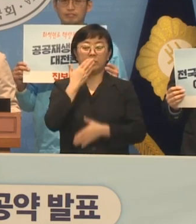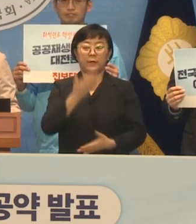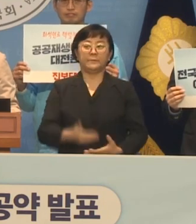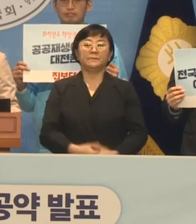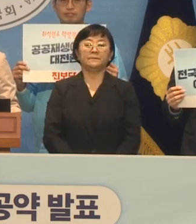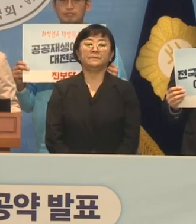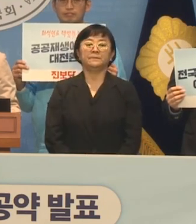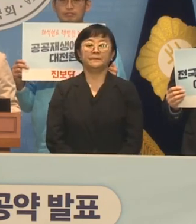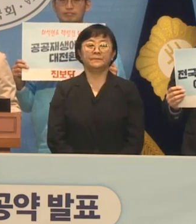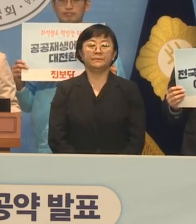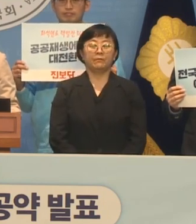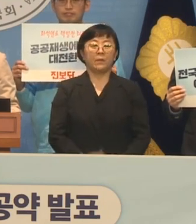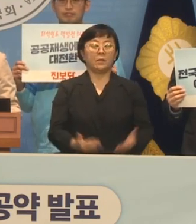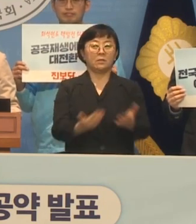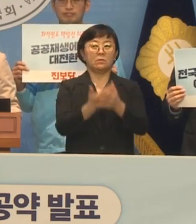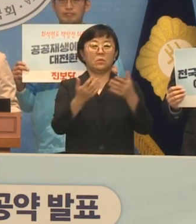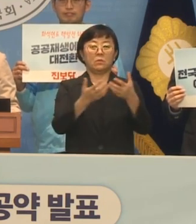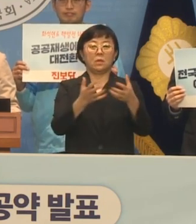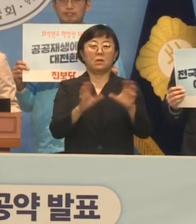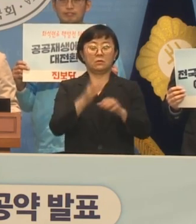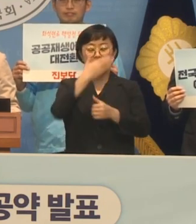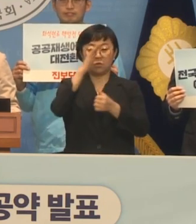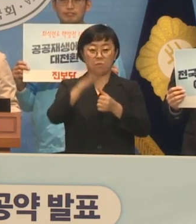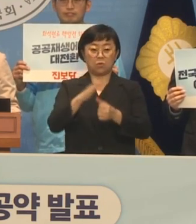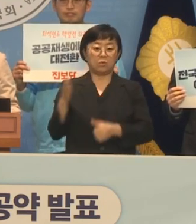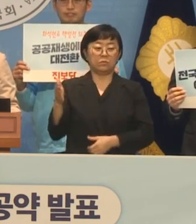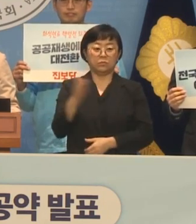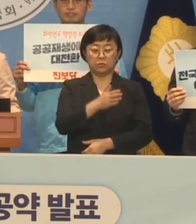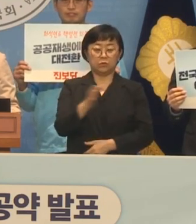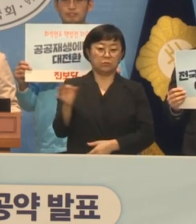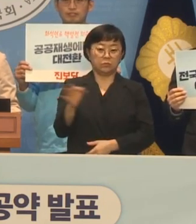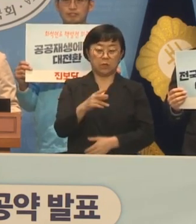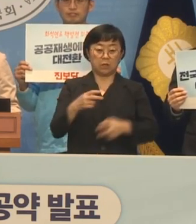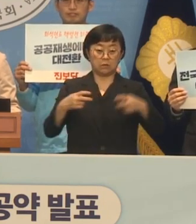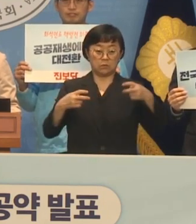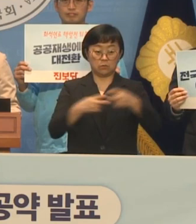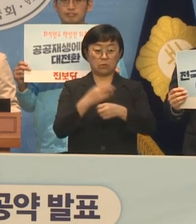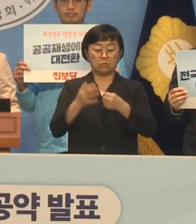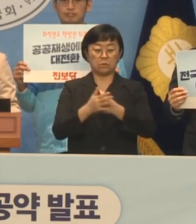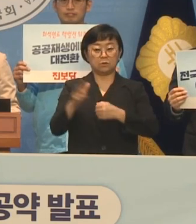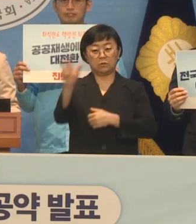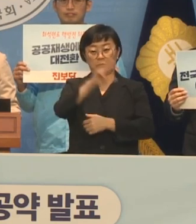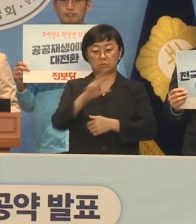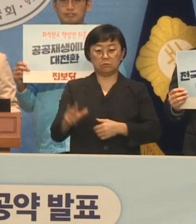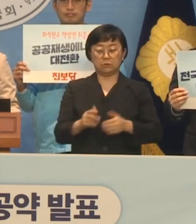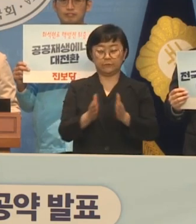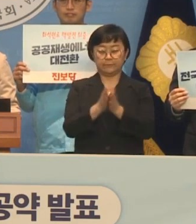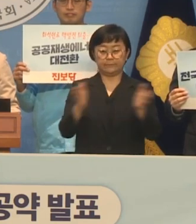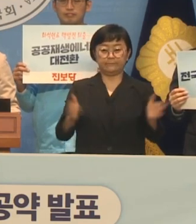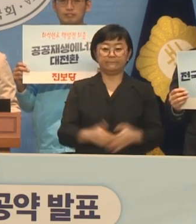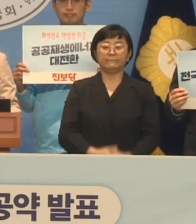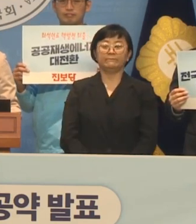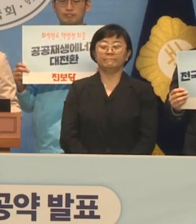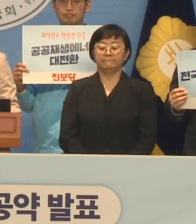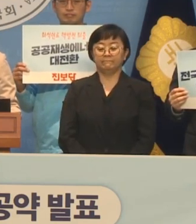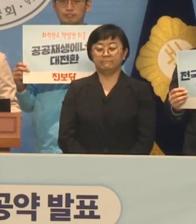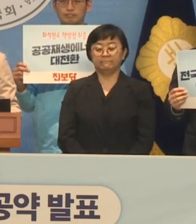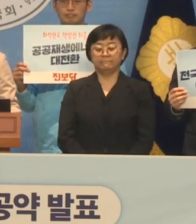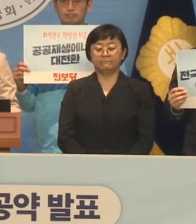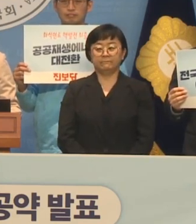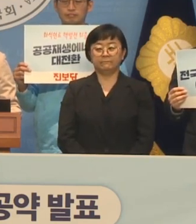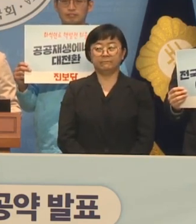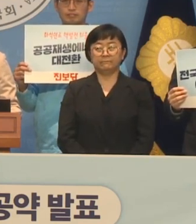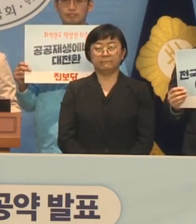있습니다. 진보당이 청소년부터 무상교통을 전국적으로 실현하겠습니다.